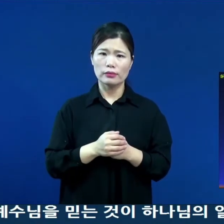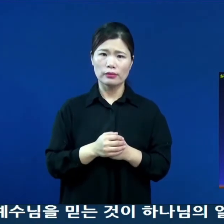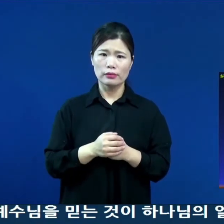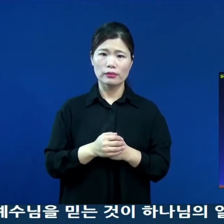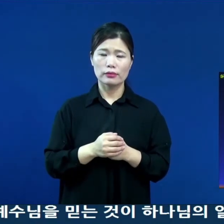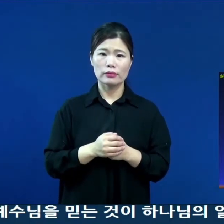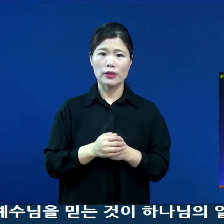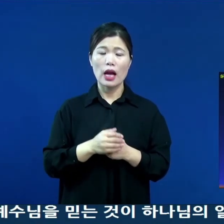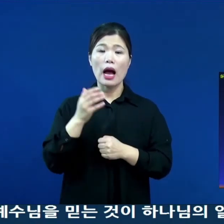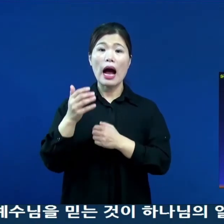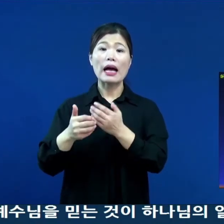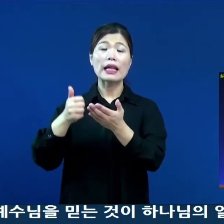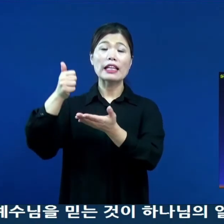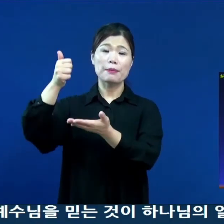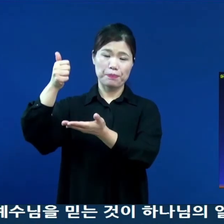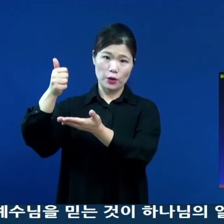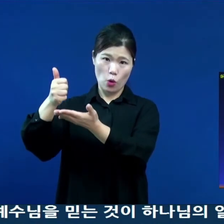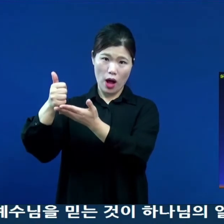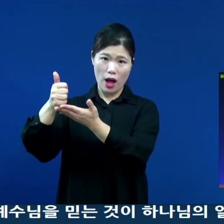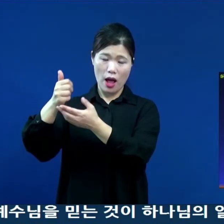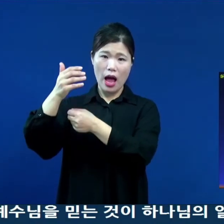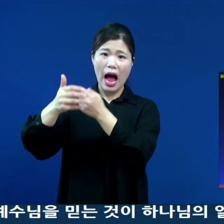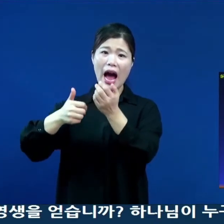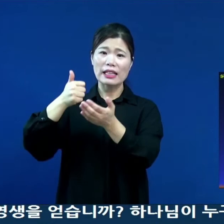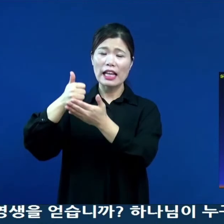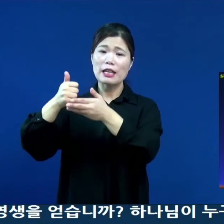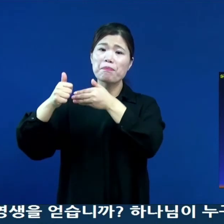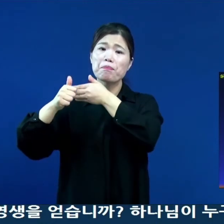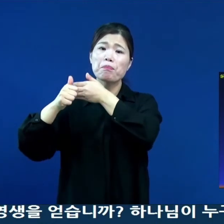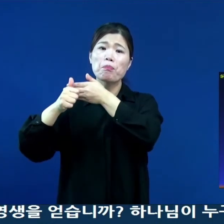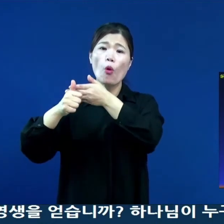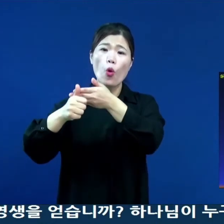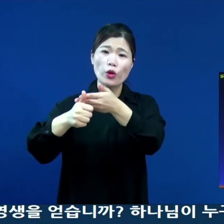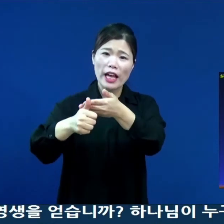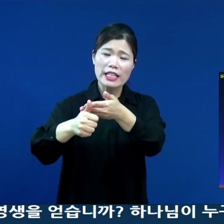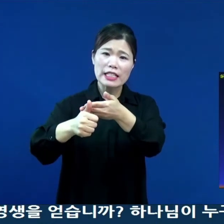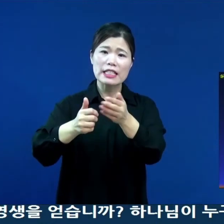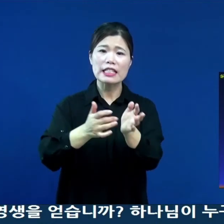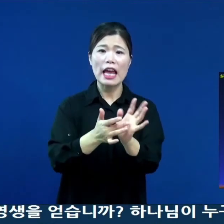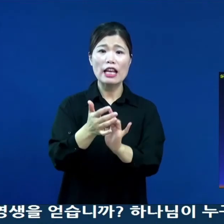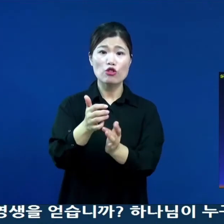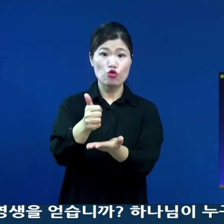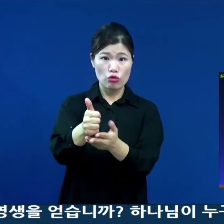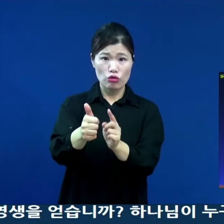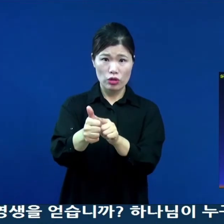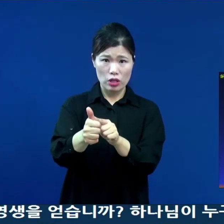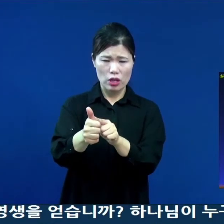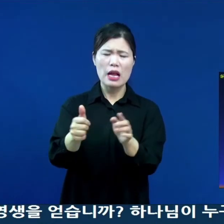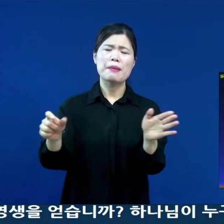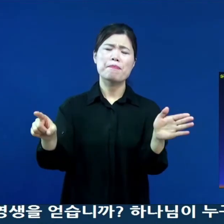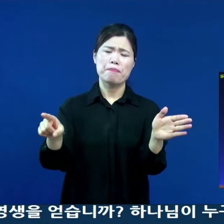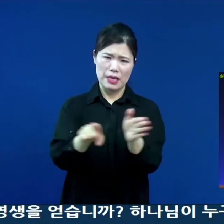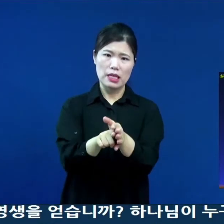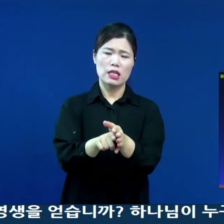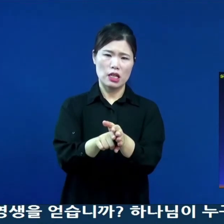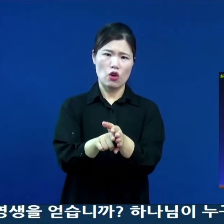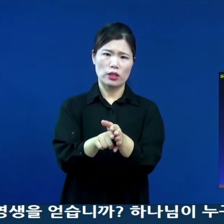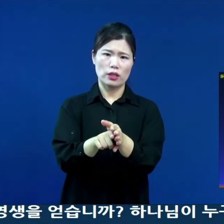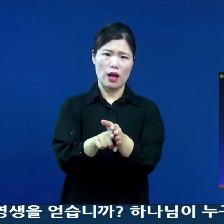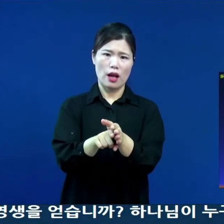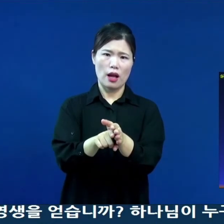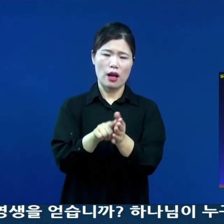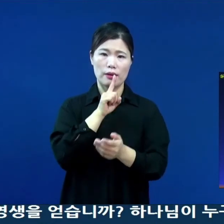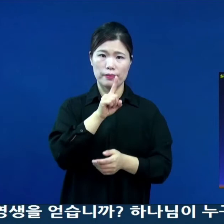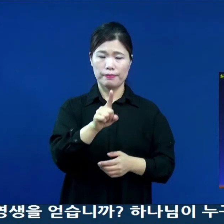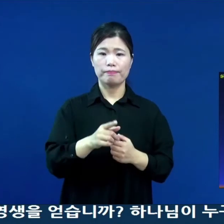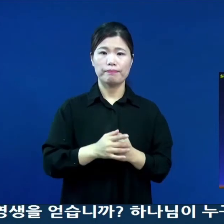무엇이냐? 하나님과 하나님을 보내신 일을 믿는 것이다 라고 얘기합니다. 믿는